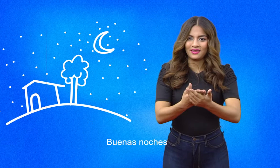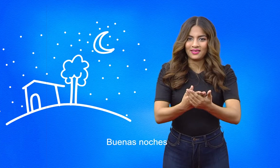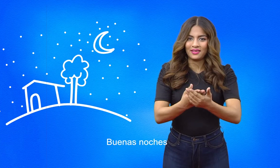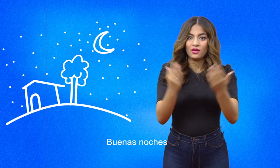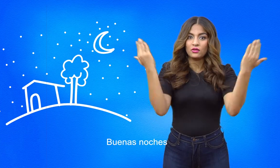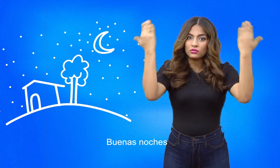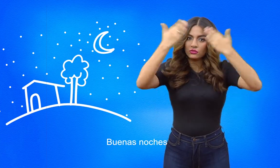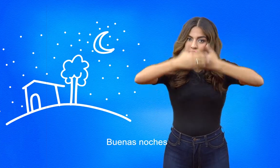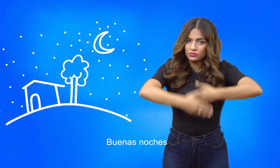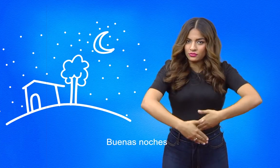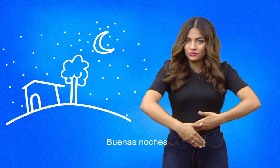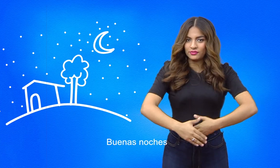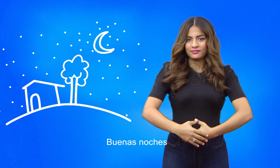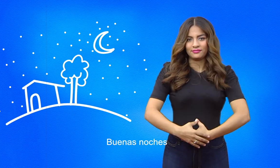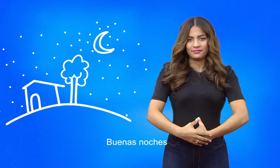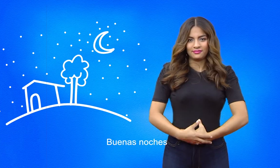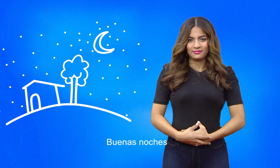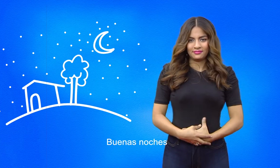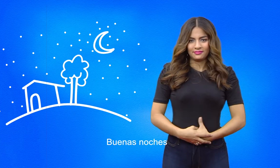Buenas noches.